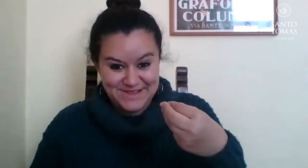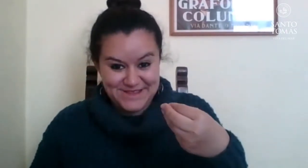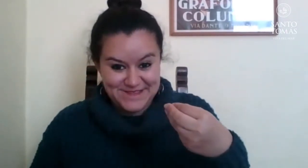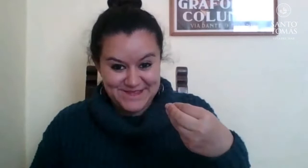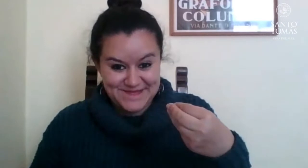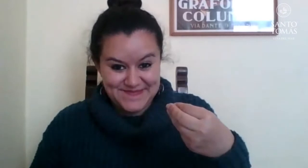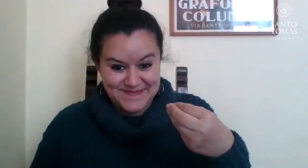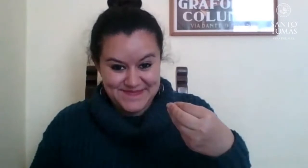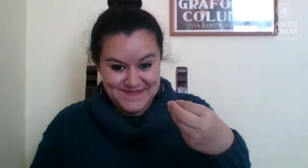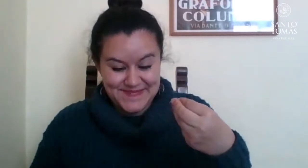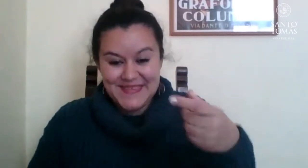hijo,